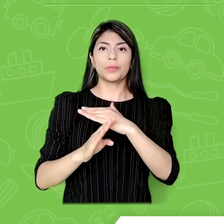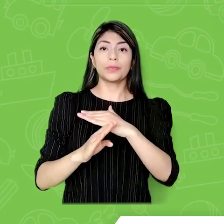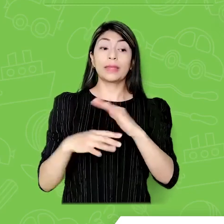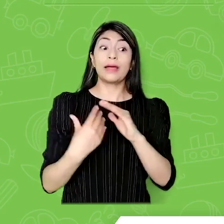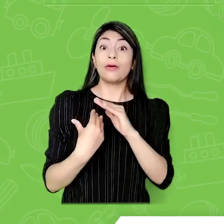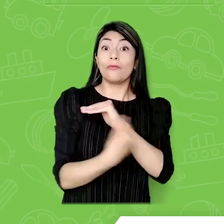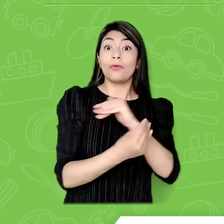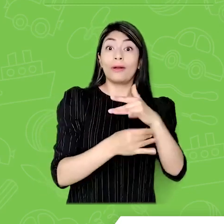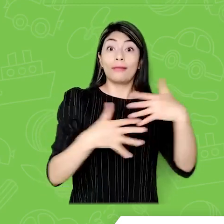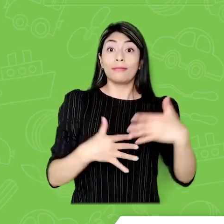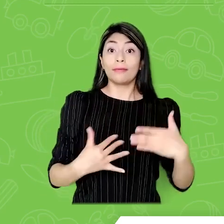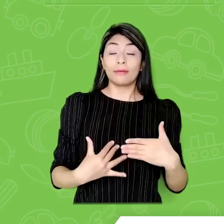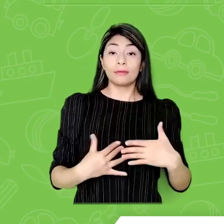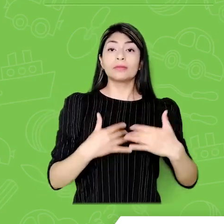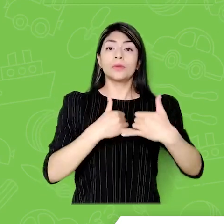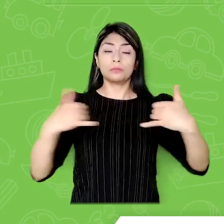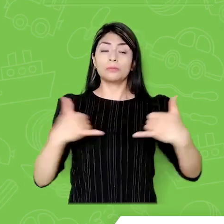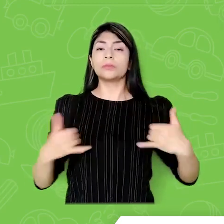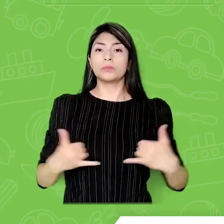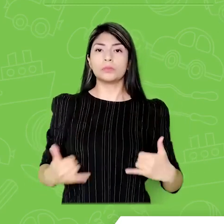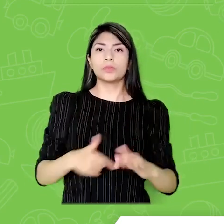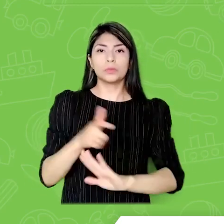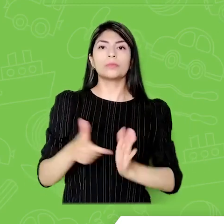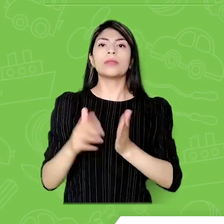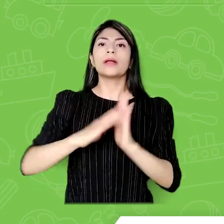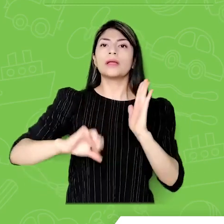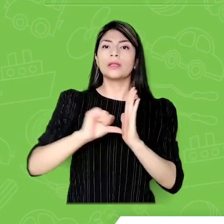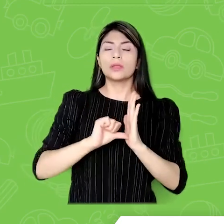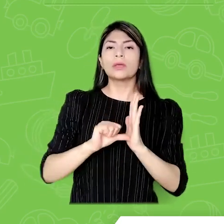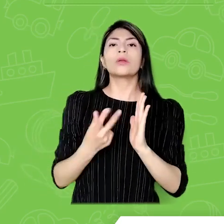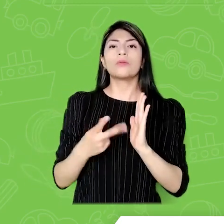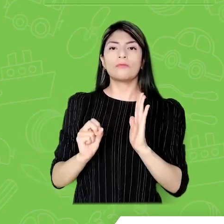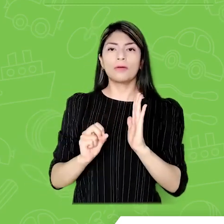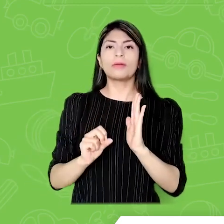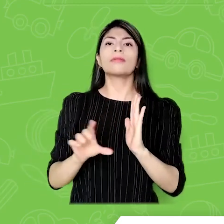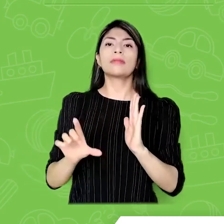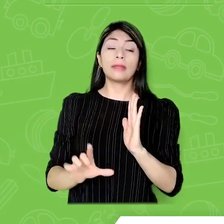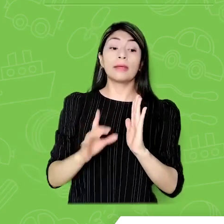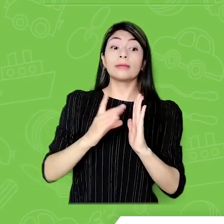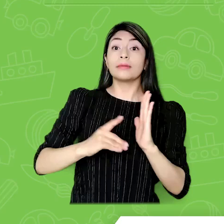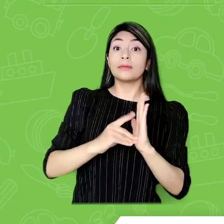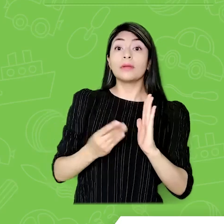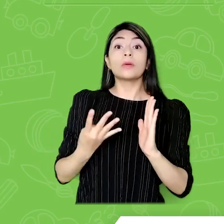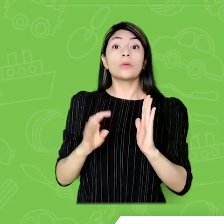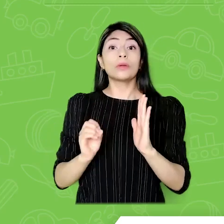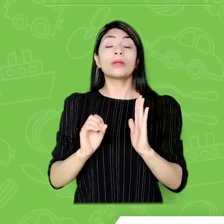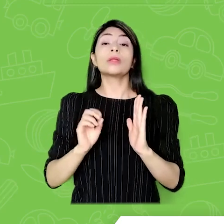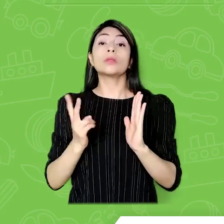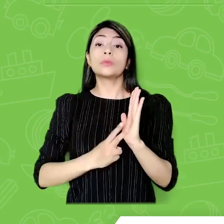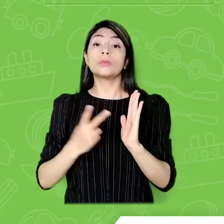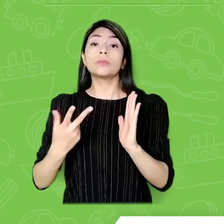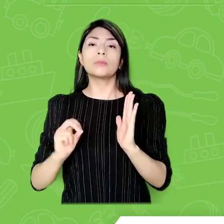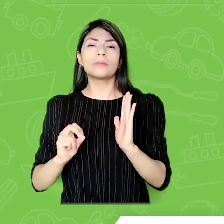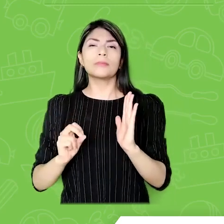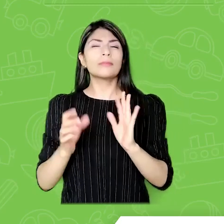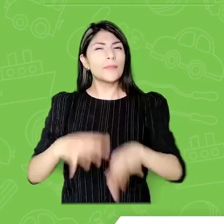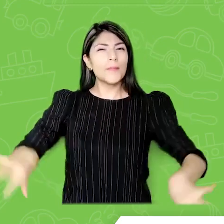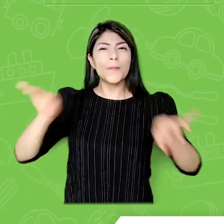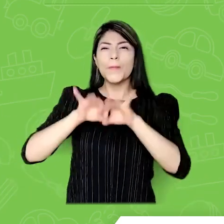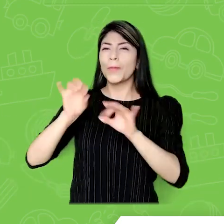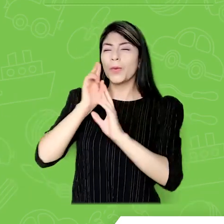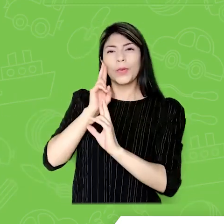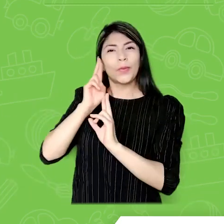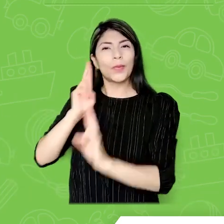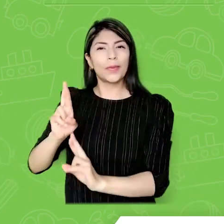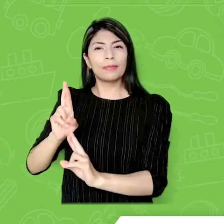El artículo 1 de la Ley 2043 de 2020, ordena reconocer de manera obligatoria como experiencia